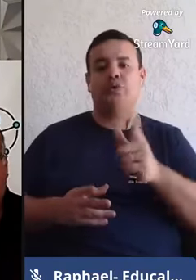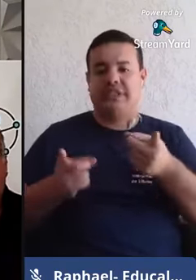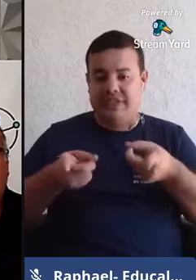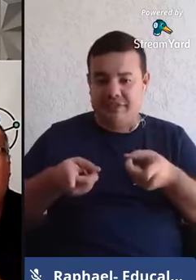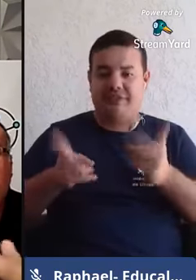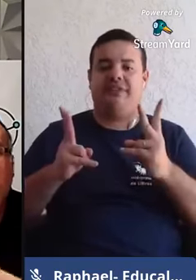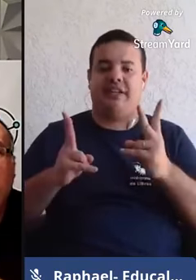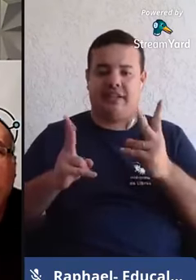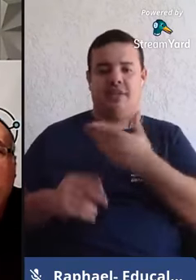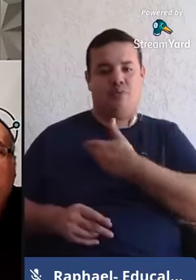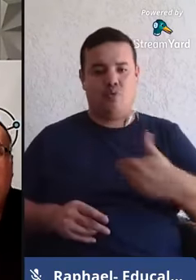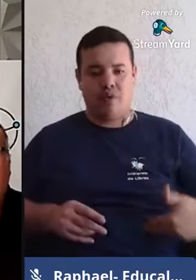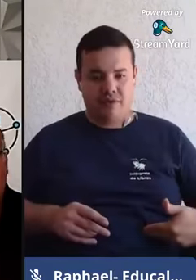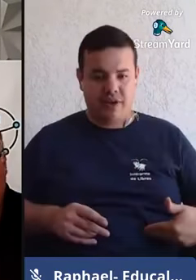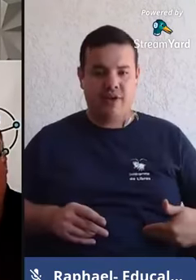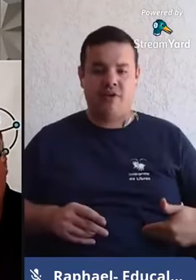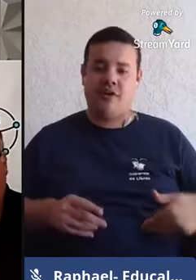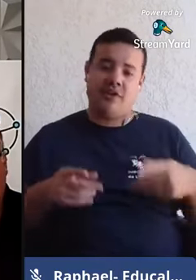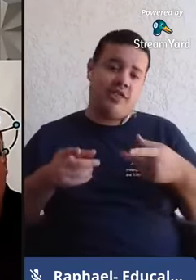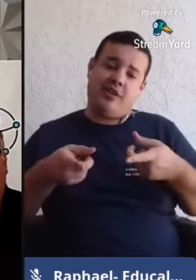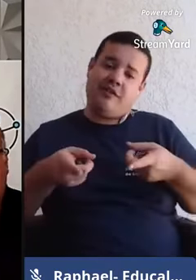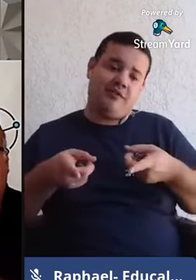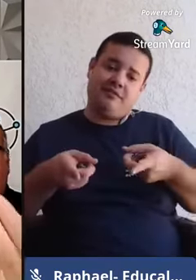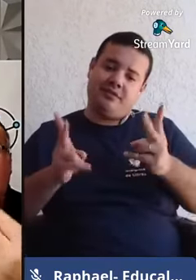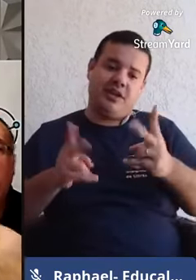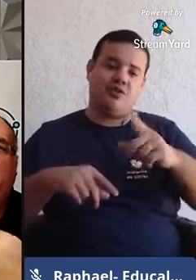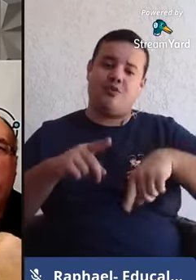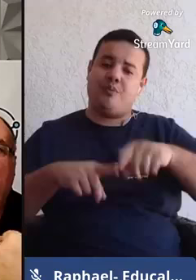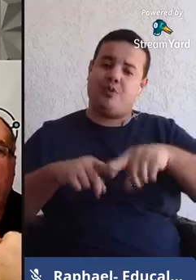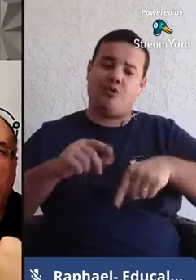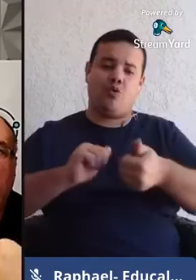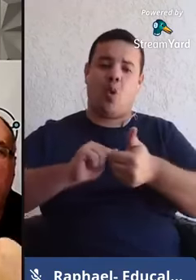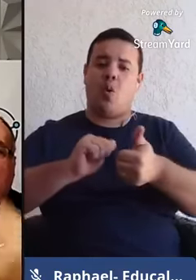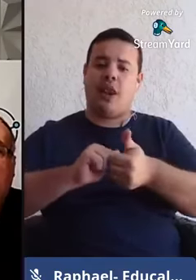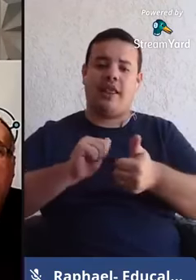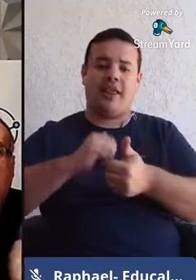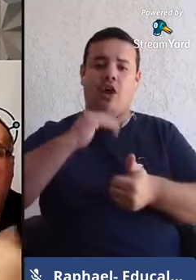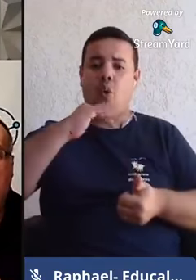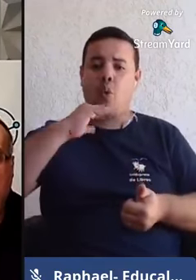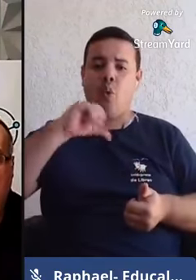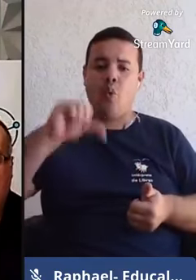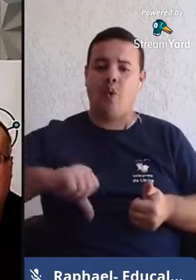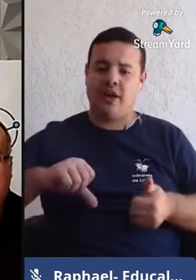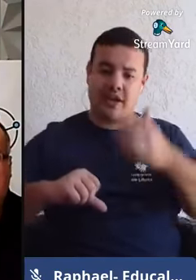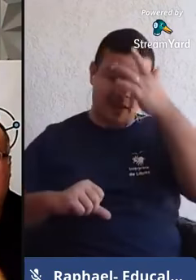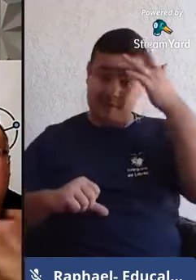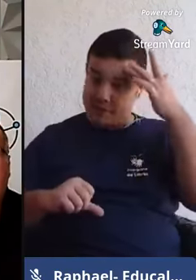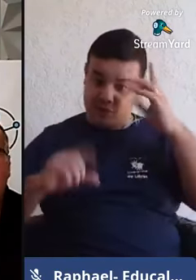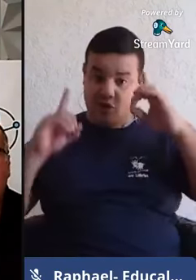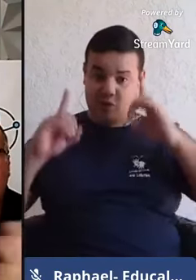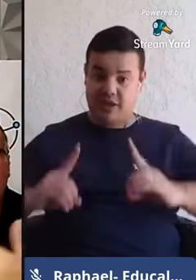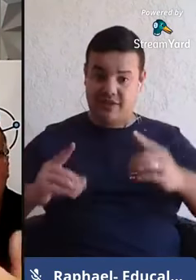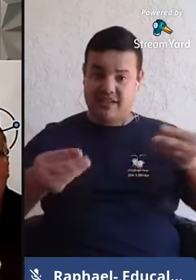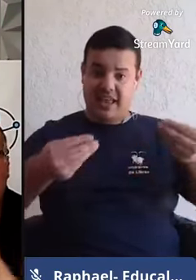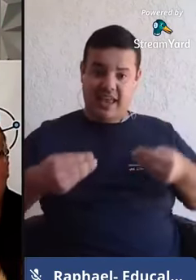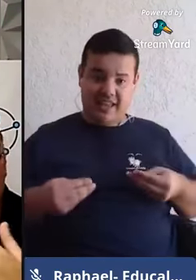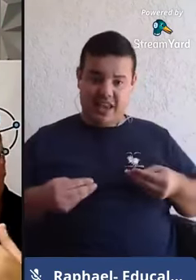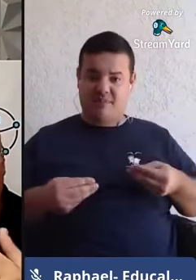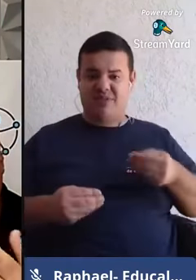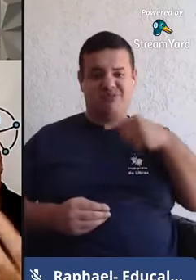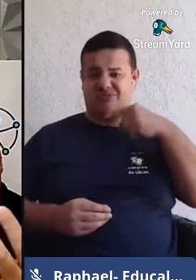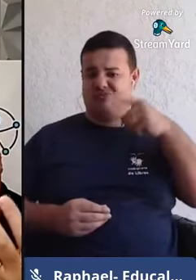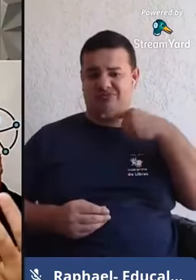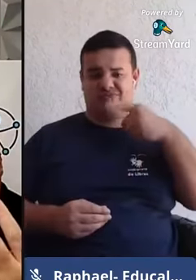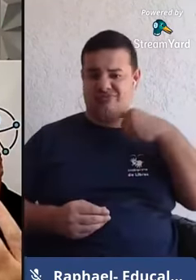governo, você vai vender um produto de péssima qualidade, que a pessoa com deficiência, quando recebe, não consegue nem utilizar. Acaba sendo um produto que ele não